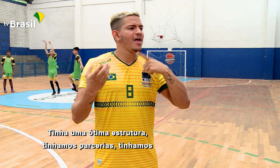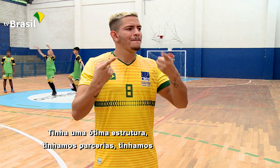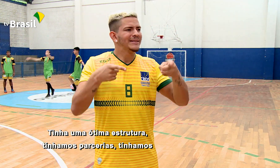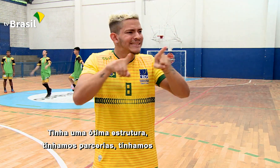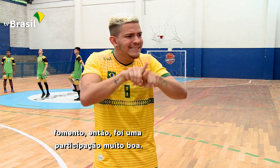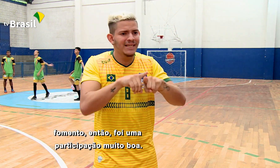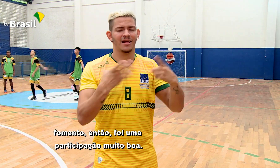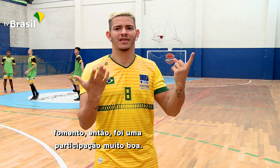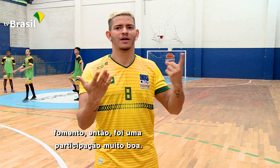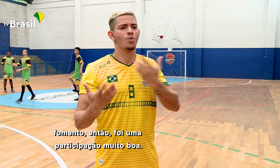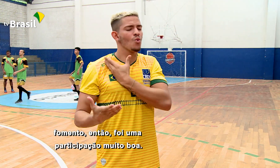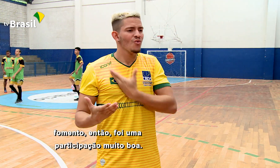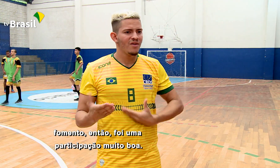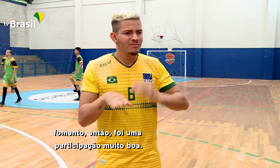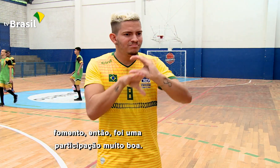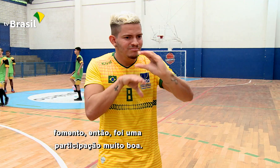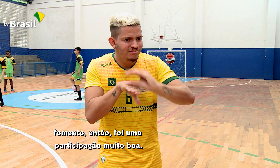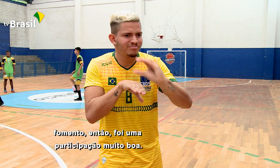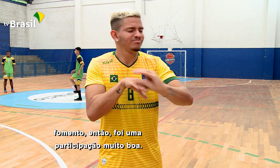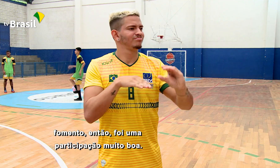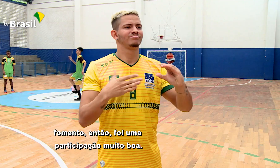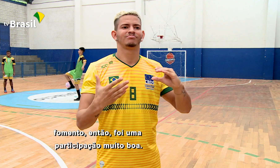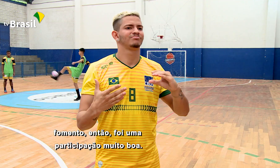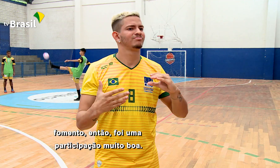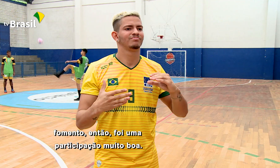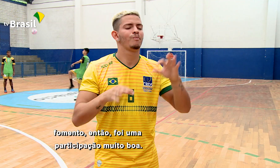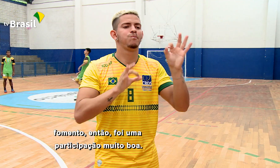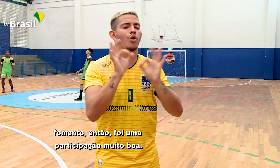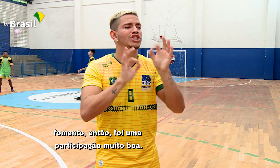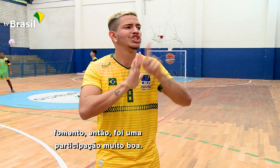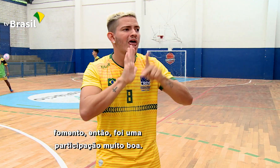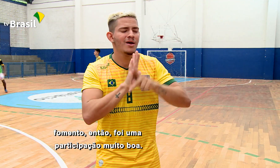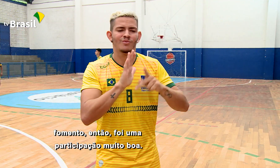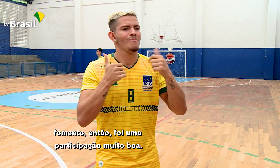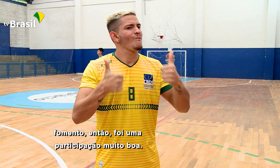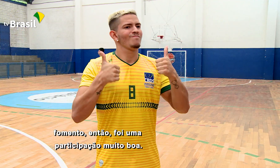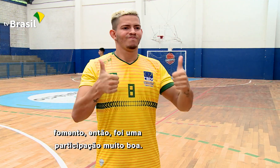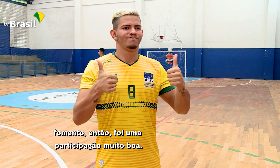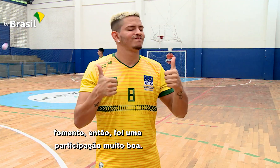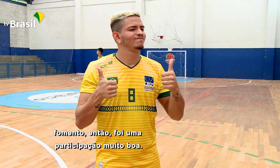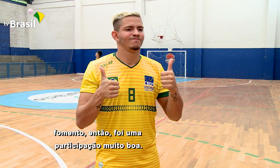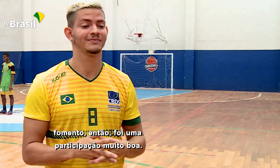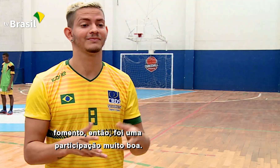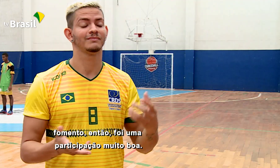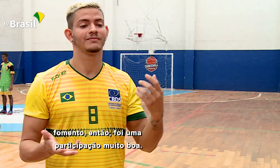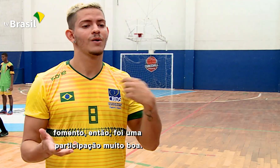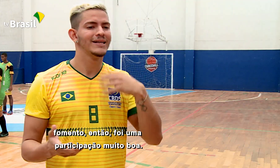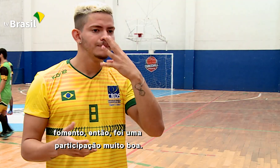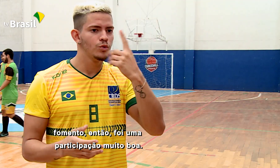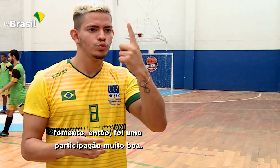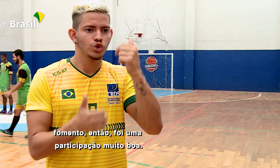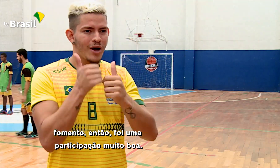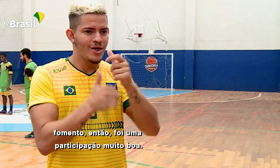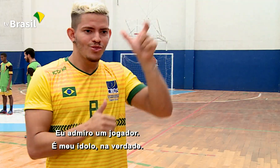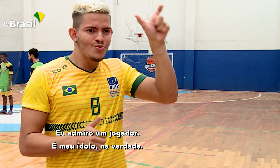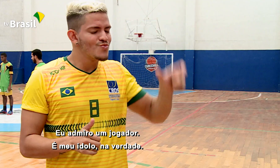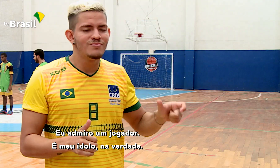tínhamos fomento. Então foi uma participação muito boa. Eu admiro